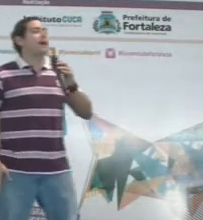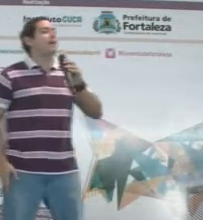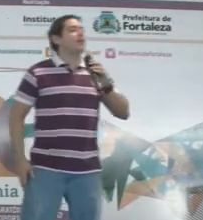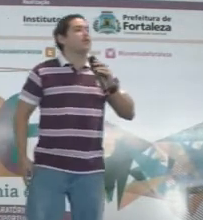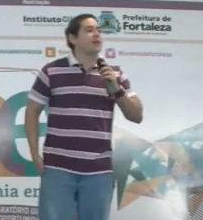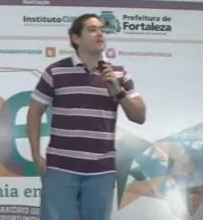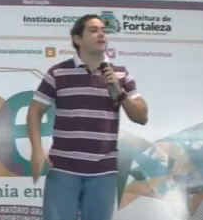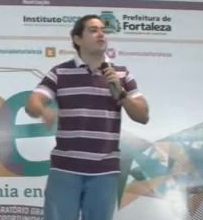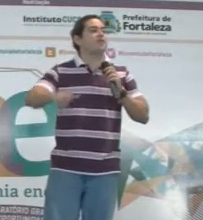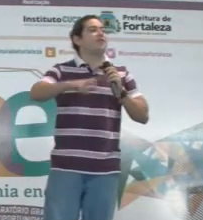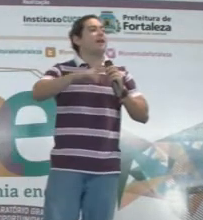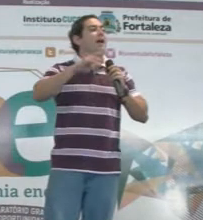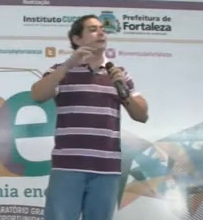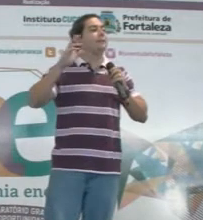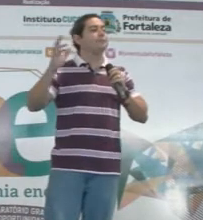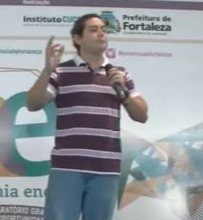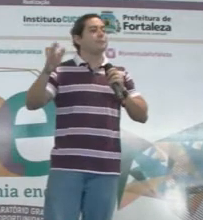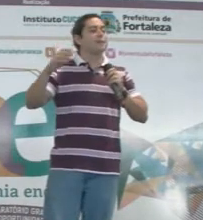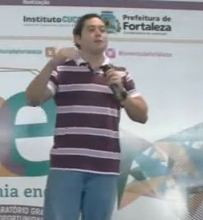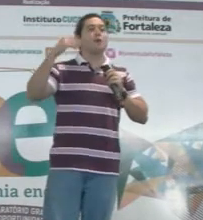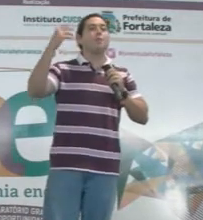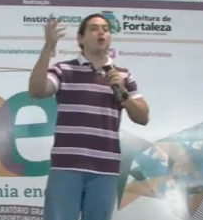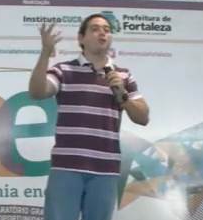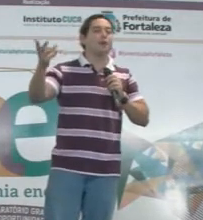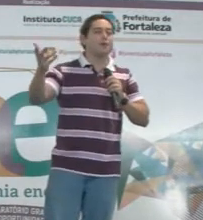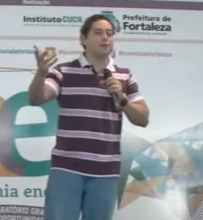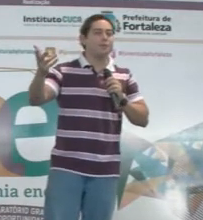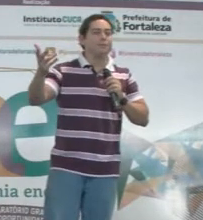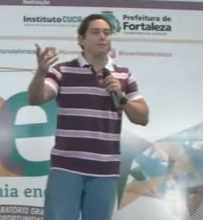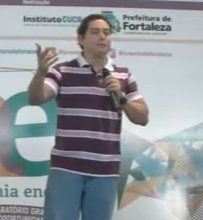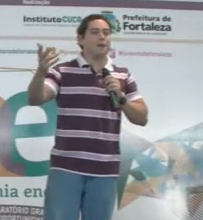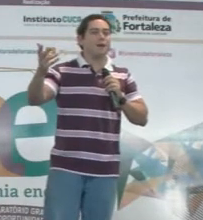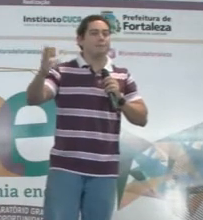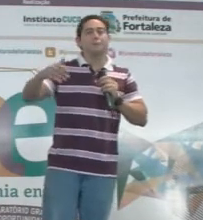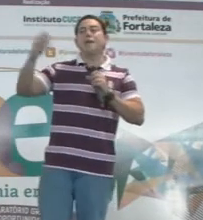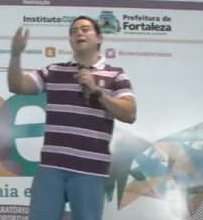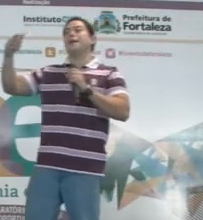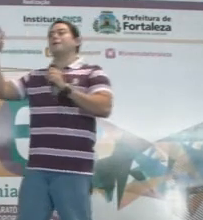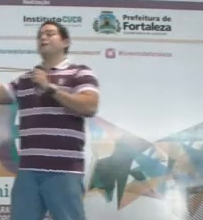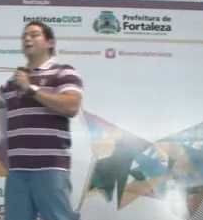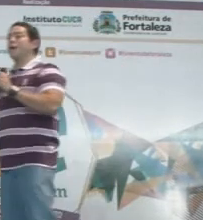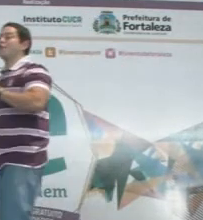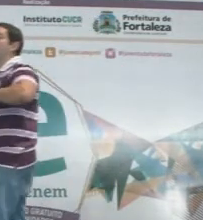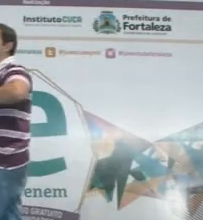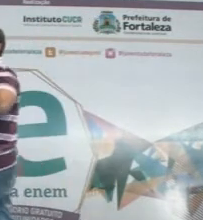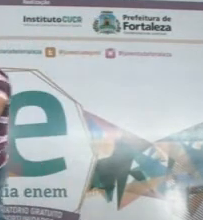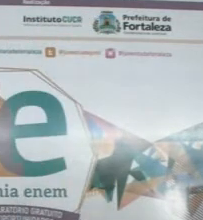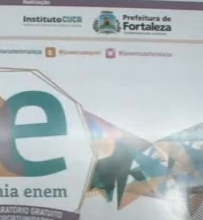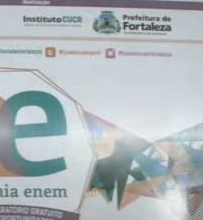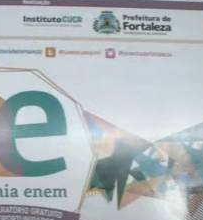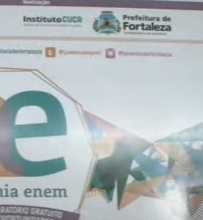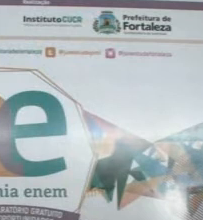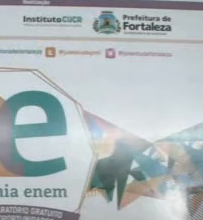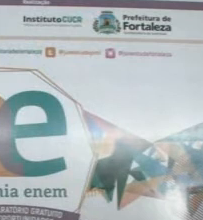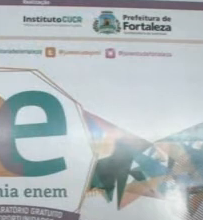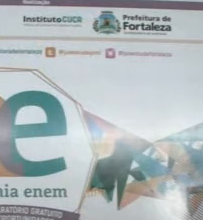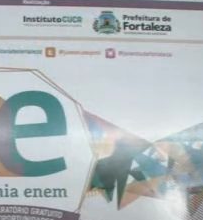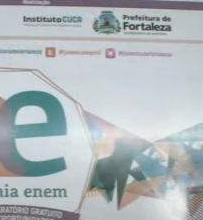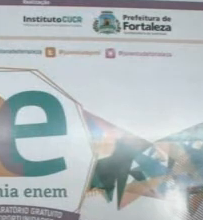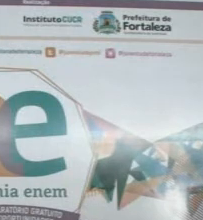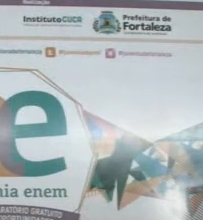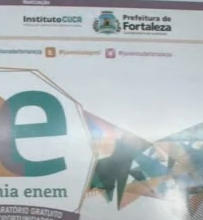por que a Revolução Francesa é considerada tão importante, tá, em relação às outras revoluções